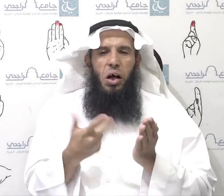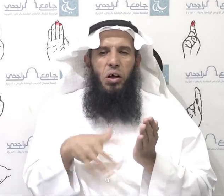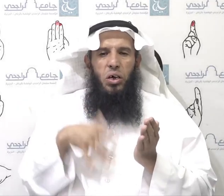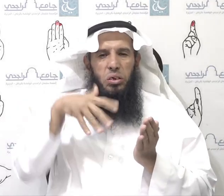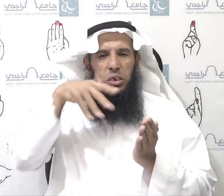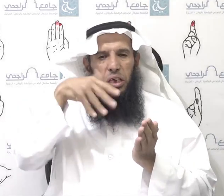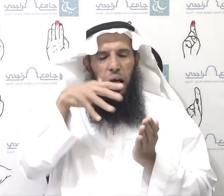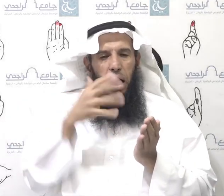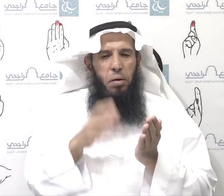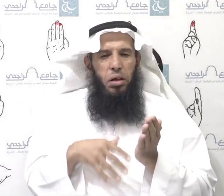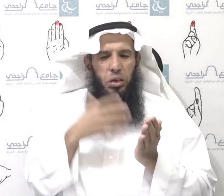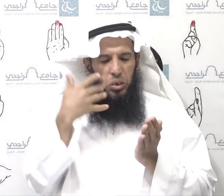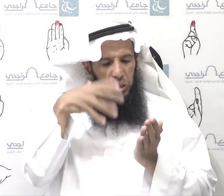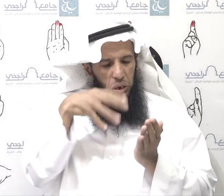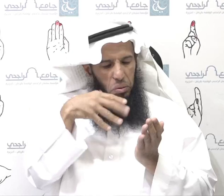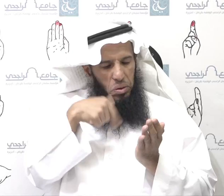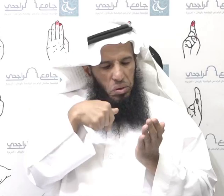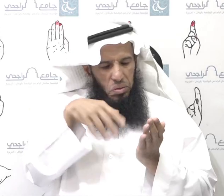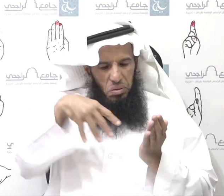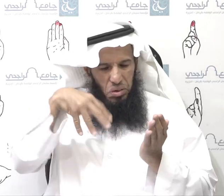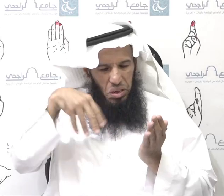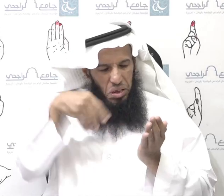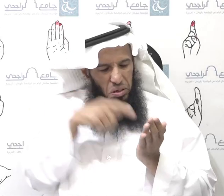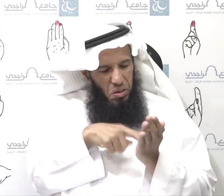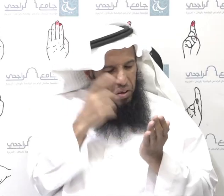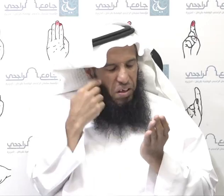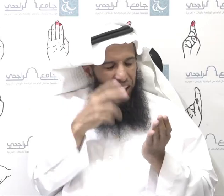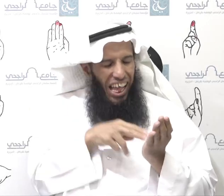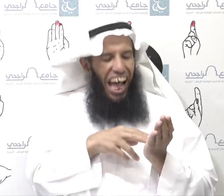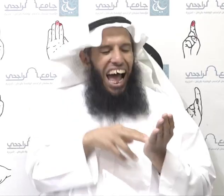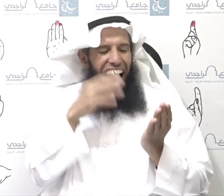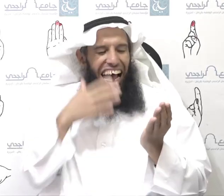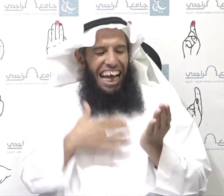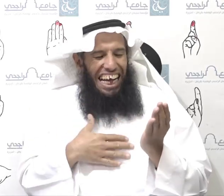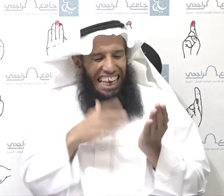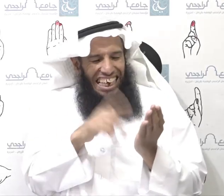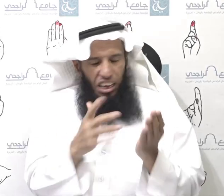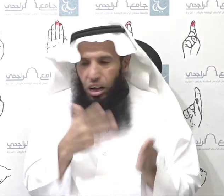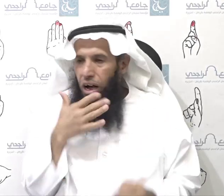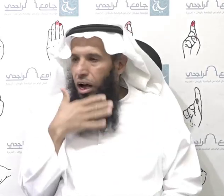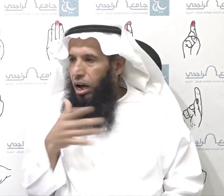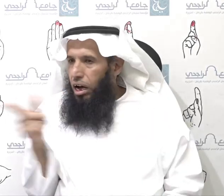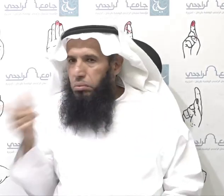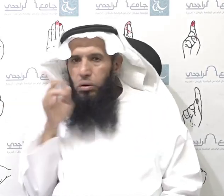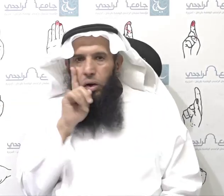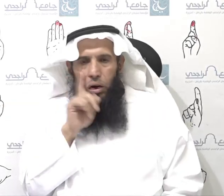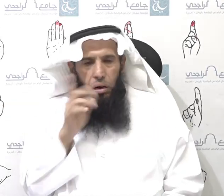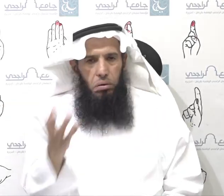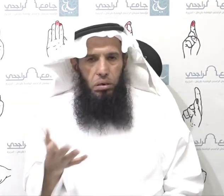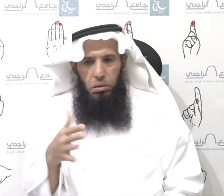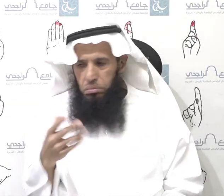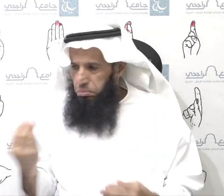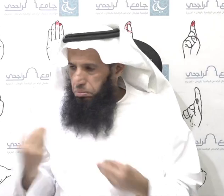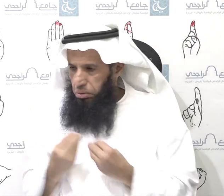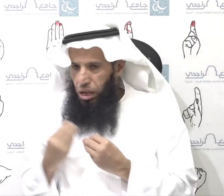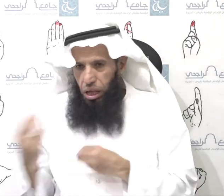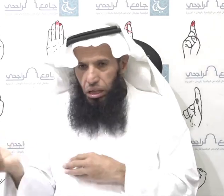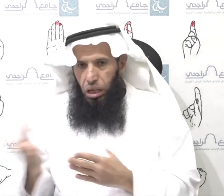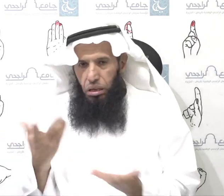مشاهير سفهاء يتابعونهم، والآباء والأمهات بجوارهم قد